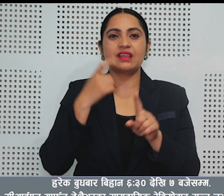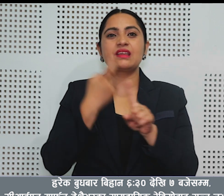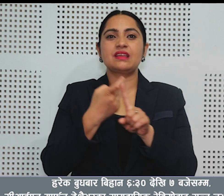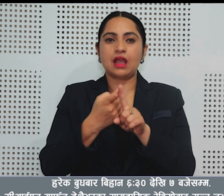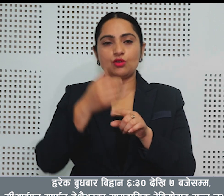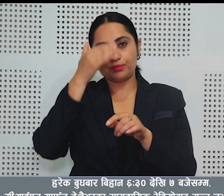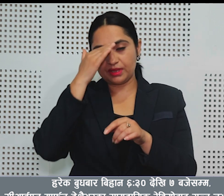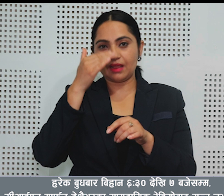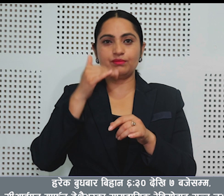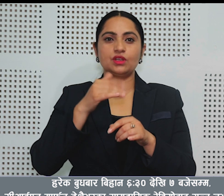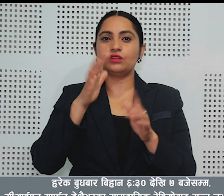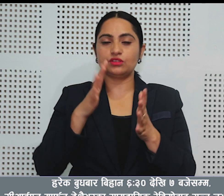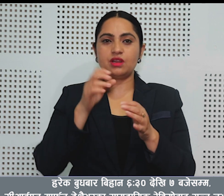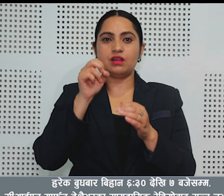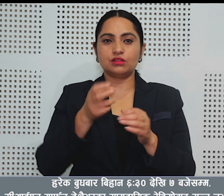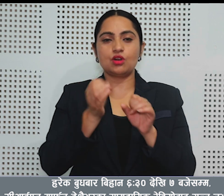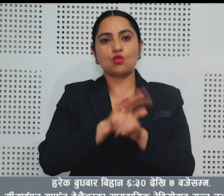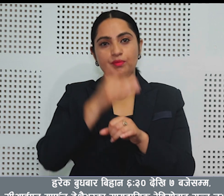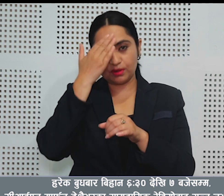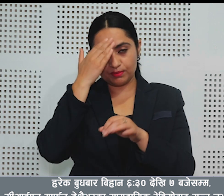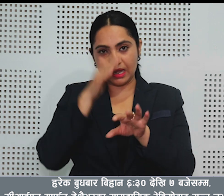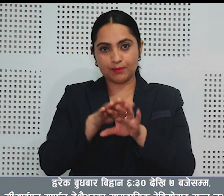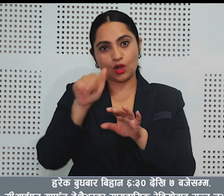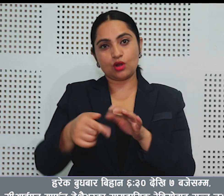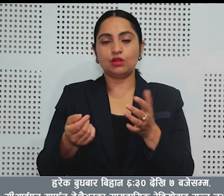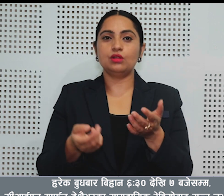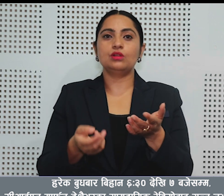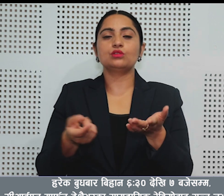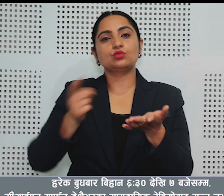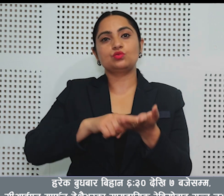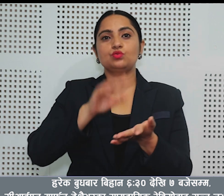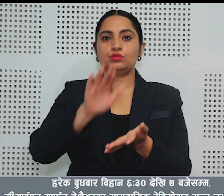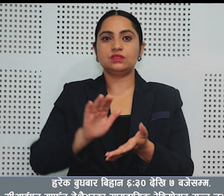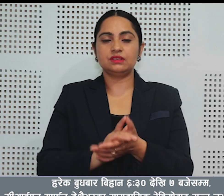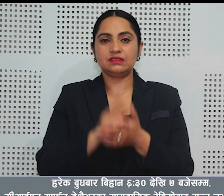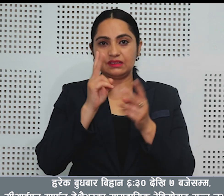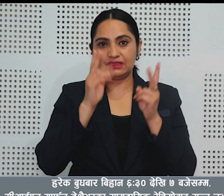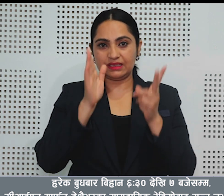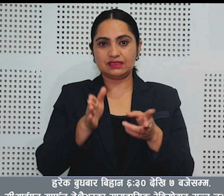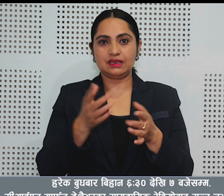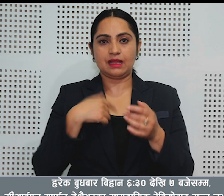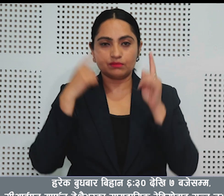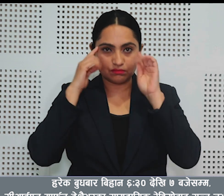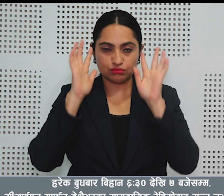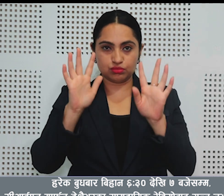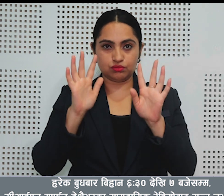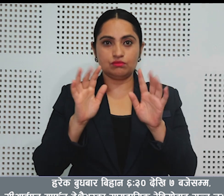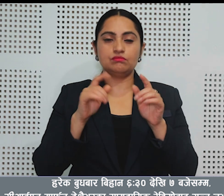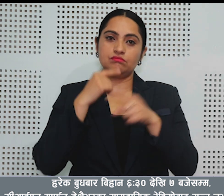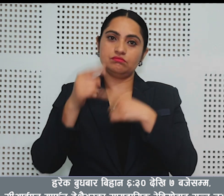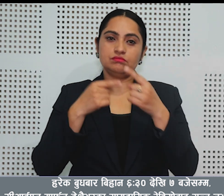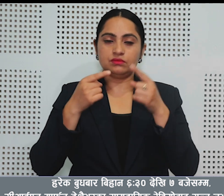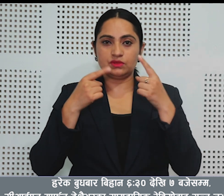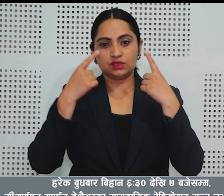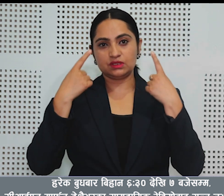चाहिँ नभए पनि कोभिडको बिरामीहरू चाहिँ हुनुहुन्छ। त्यो भएको कारणले गर्दाखेरि हामी सबैले चाहिँ निरन्तर